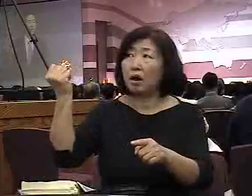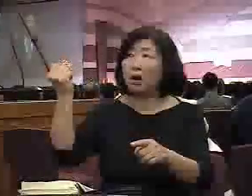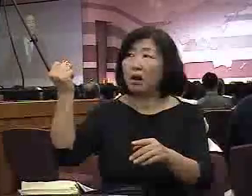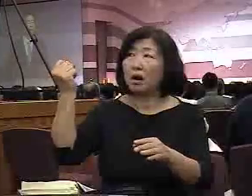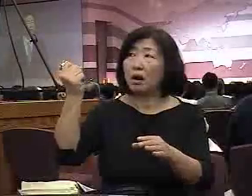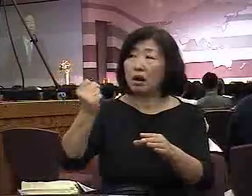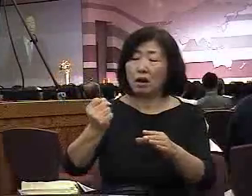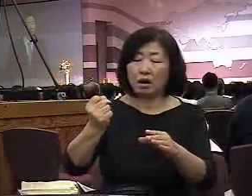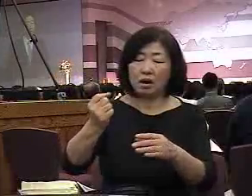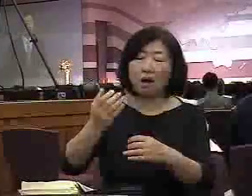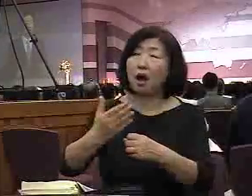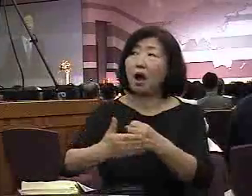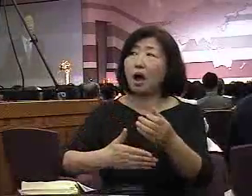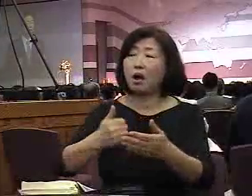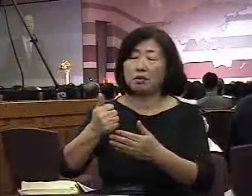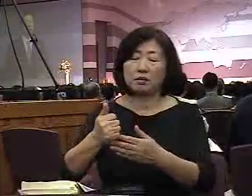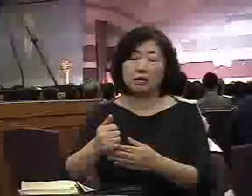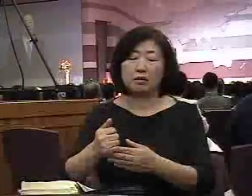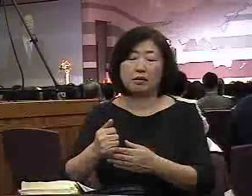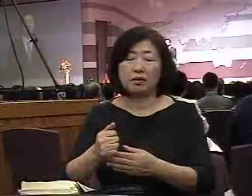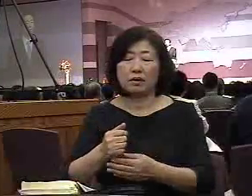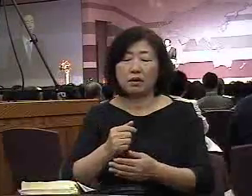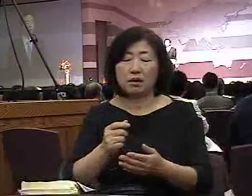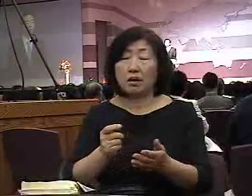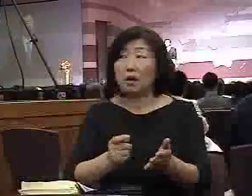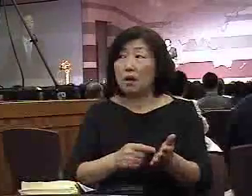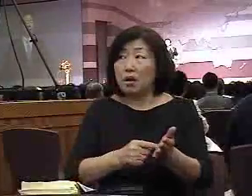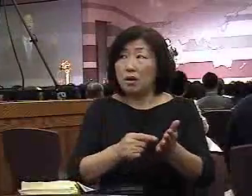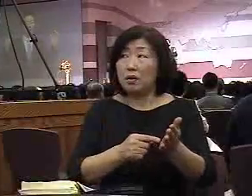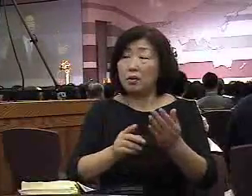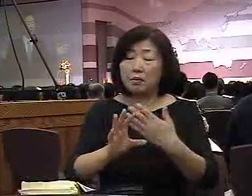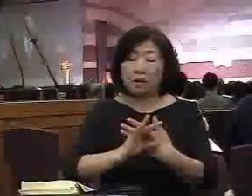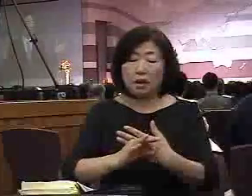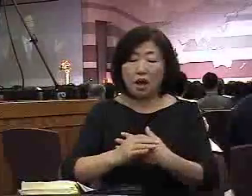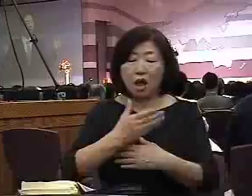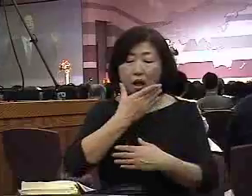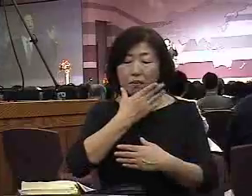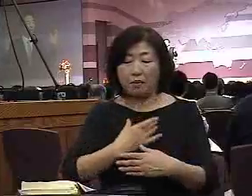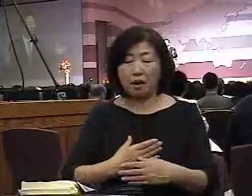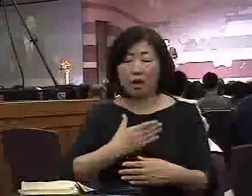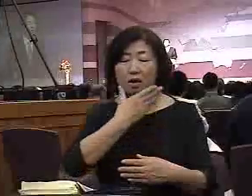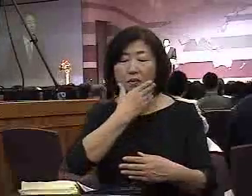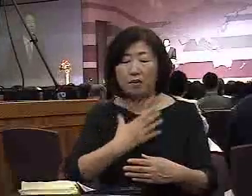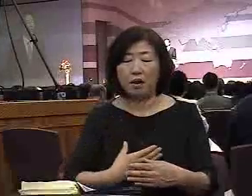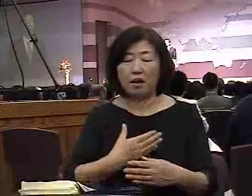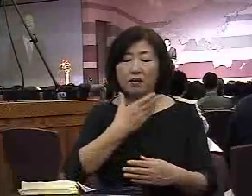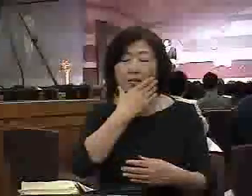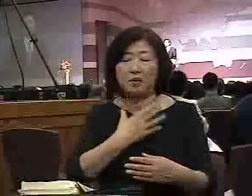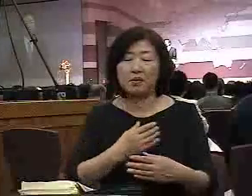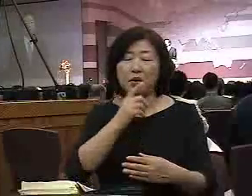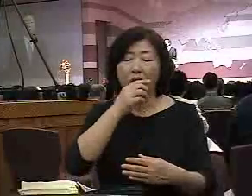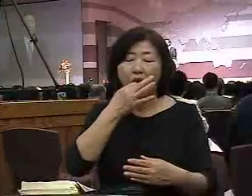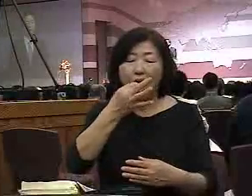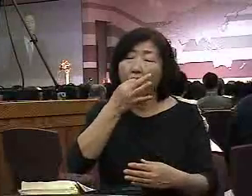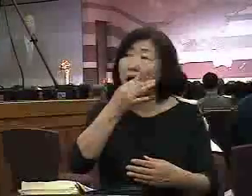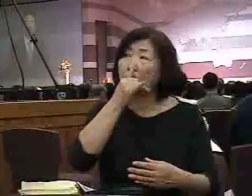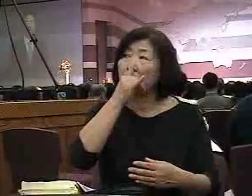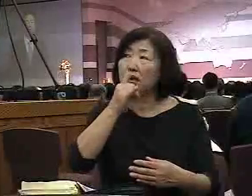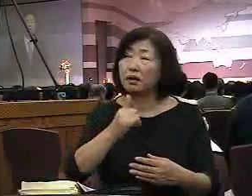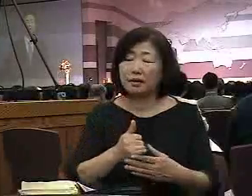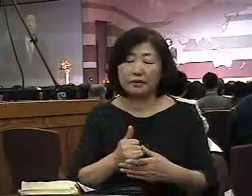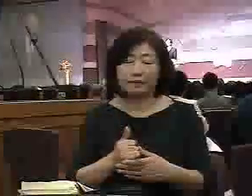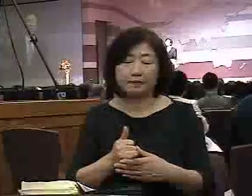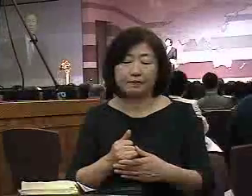내려치려고 그러는데 하나님께서 얼마나 급하셨으면 성경을 보면 아브라함아 아브라함아 이렇게 하나님께서 부르시고 있는 것을 보게